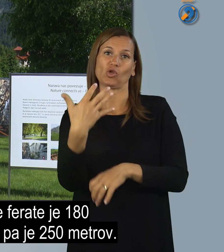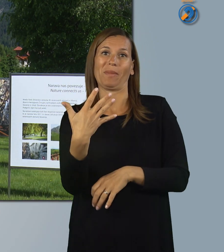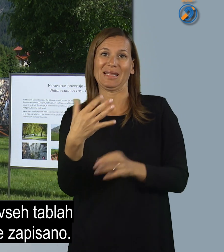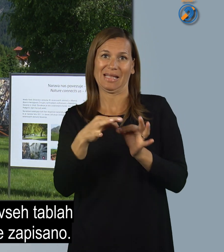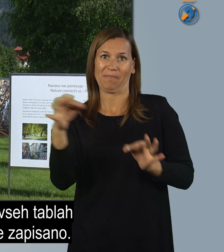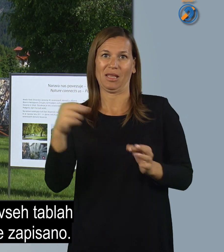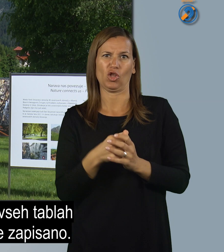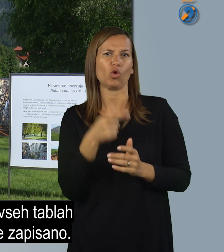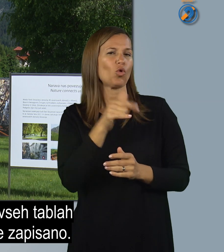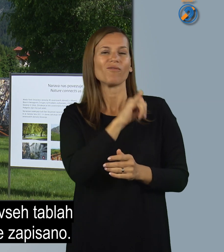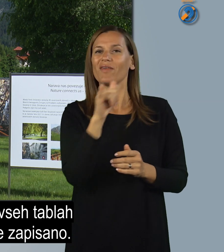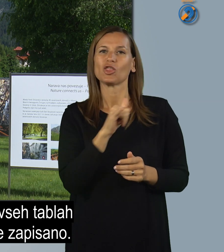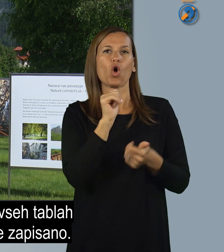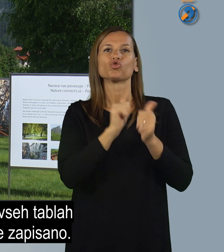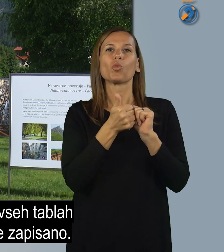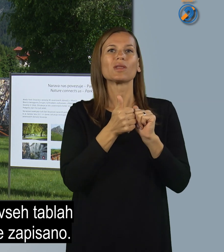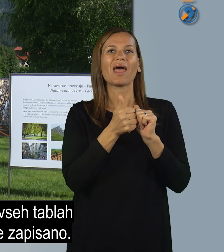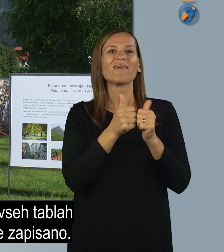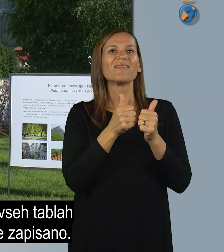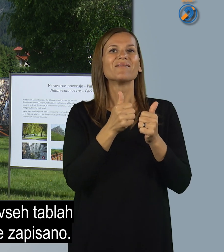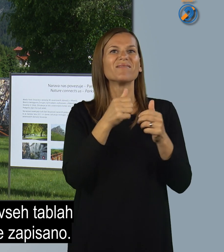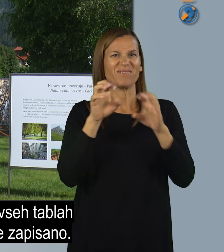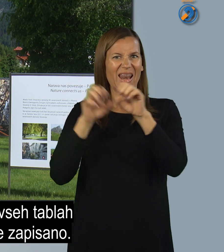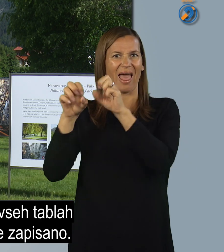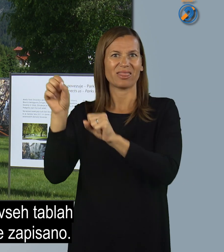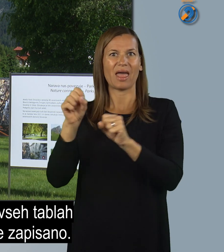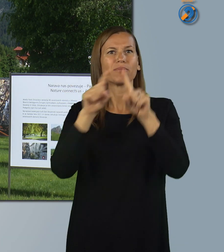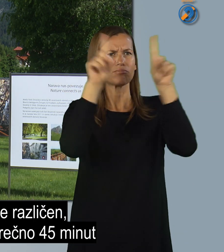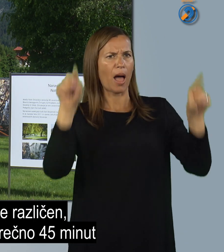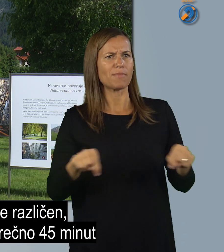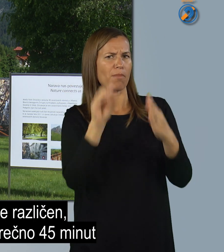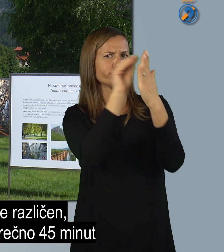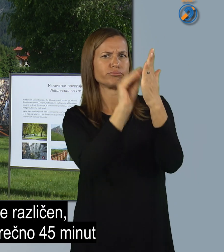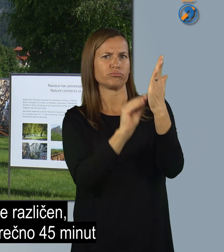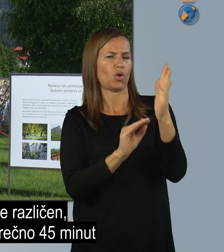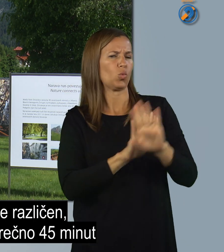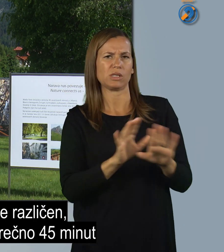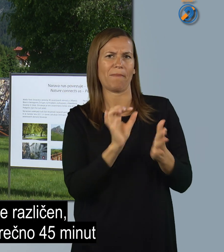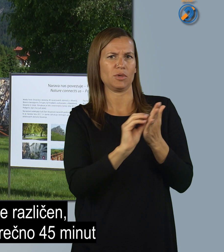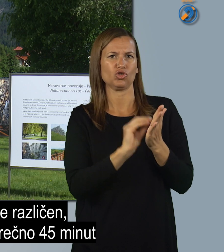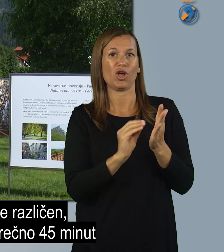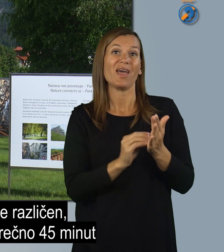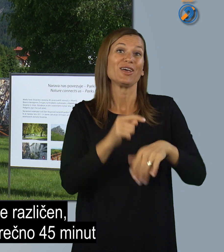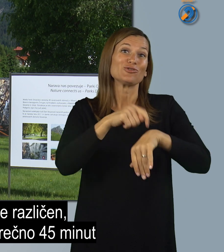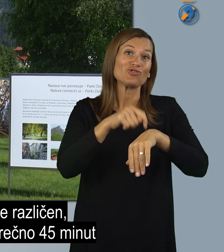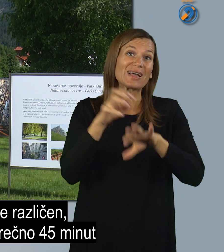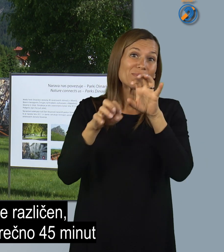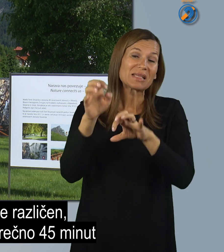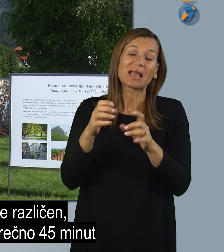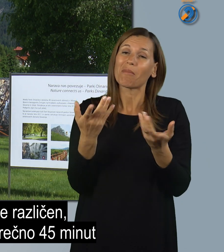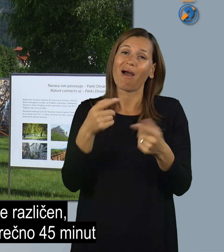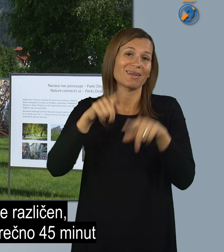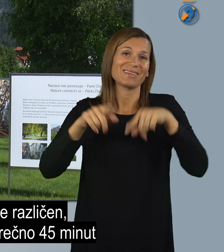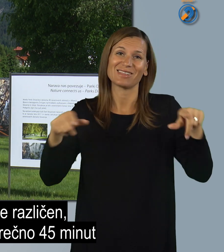to je tudi na vseh tablah od teh športnih Ferrat napisano, medtem ko je čas plezanja čisto zavisi, ampak recimo